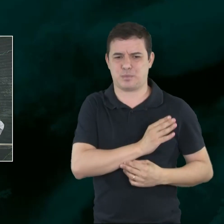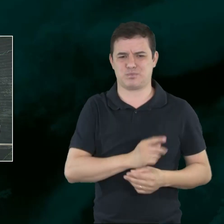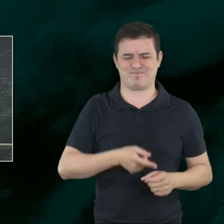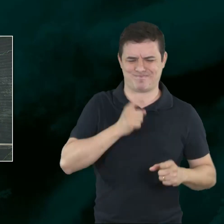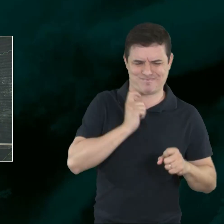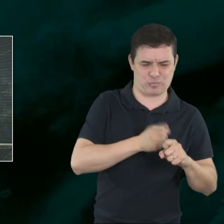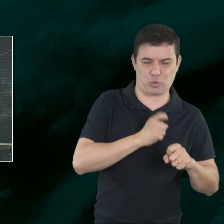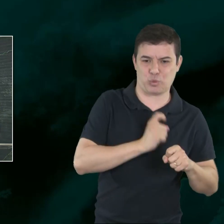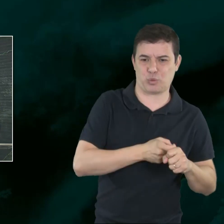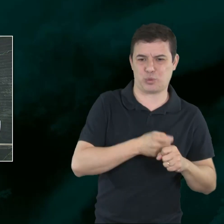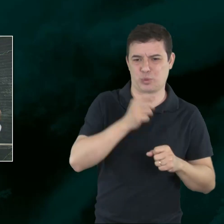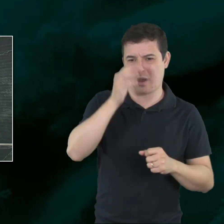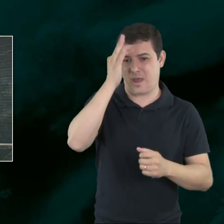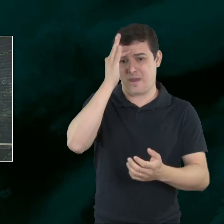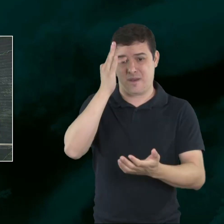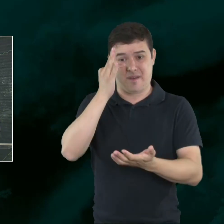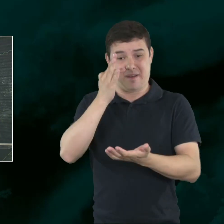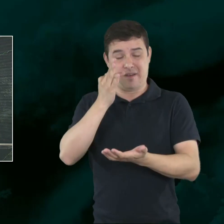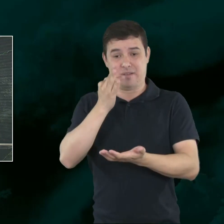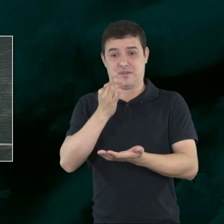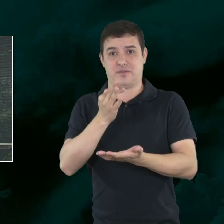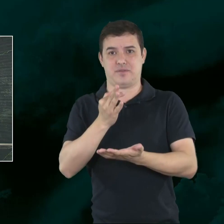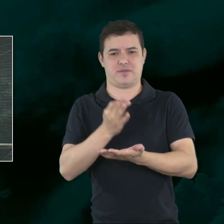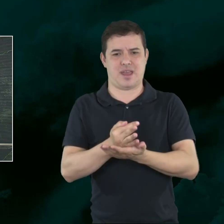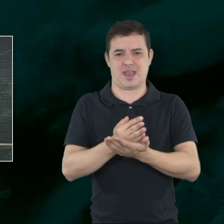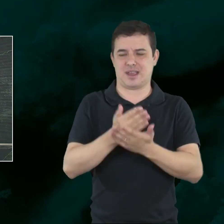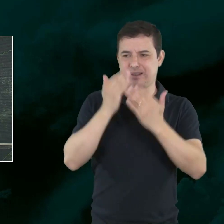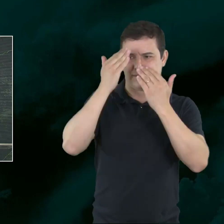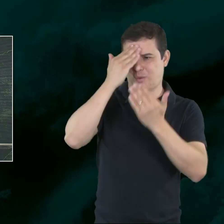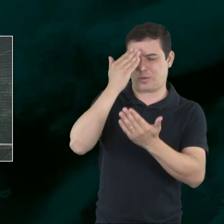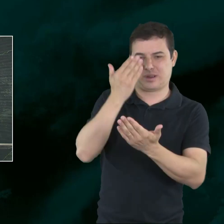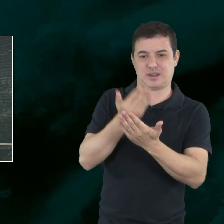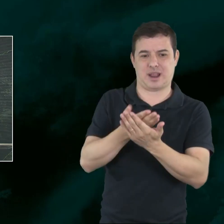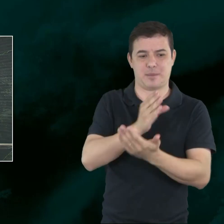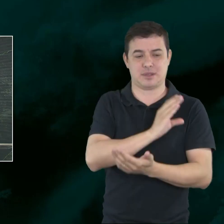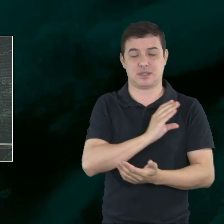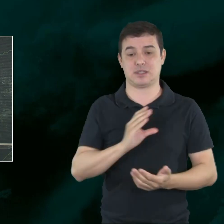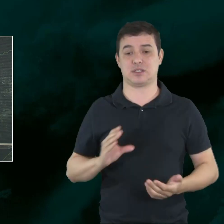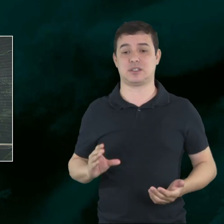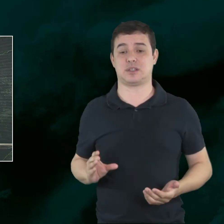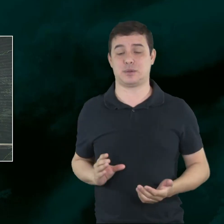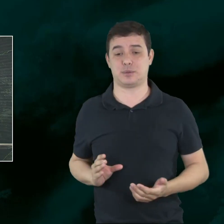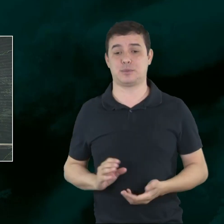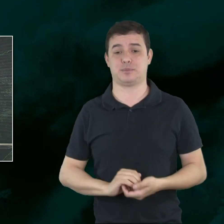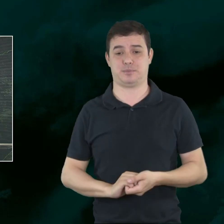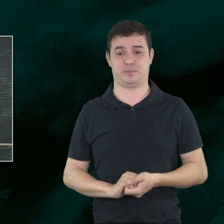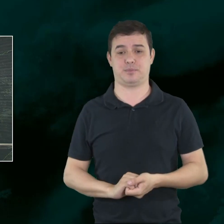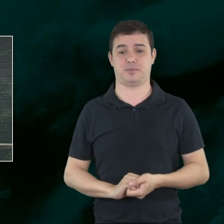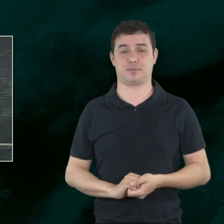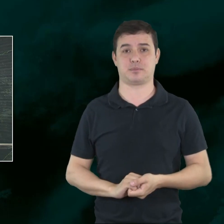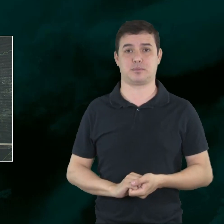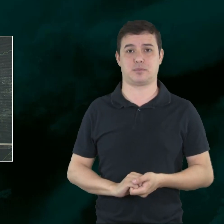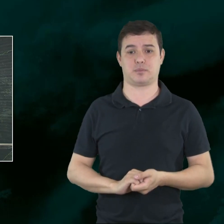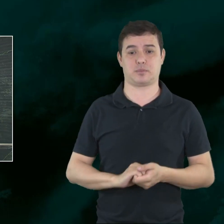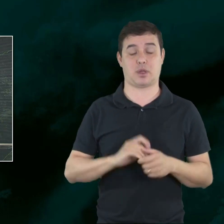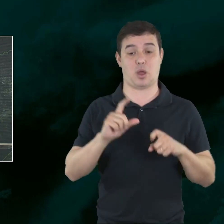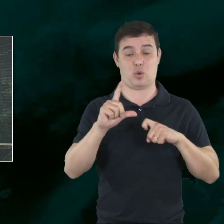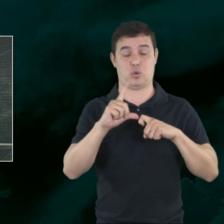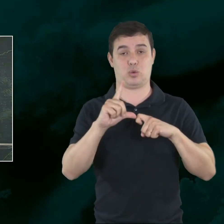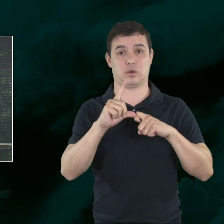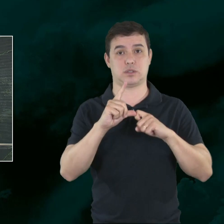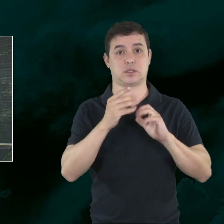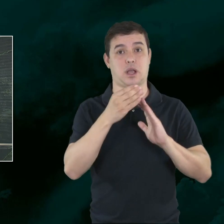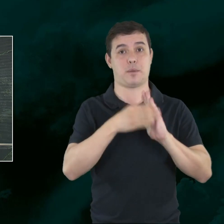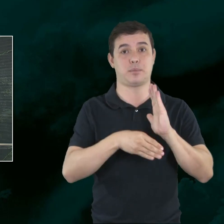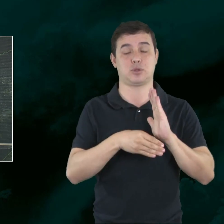fé, né, entre os crentes, entre os cristãos, né? Por exemplo, em Lucas 18, versículo 8, vamos dar